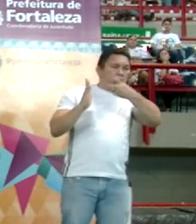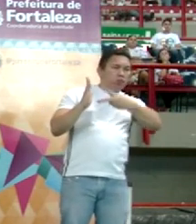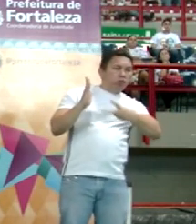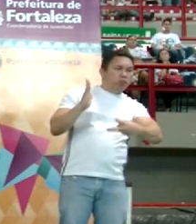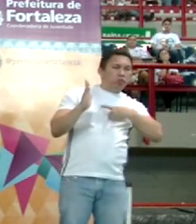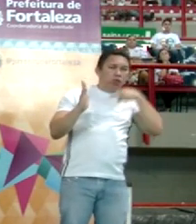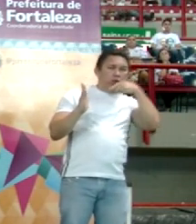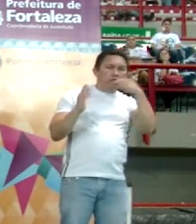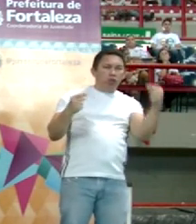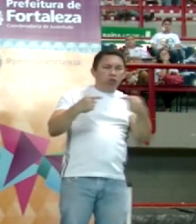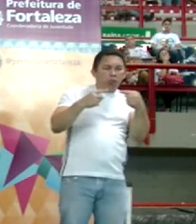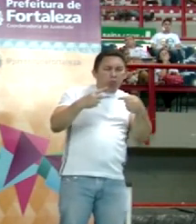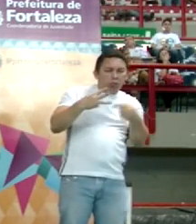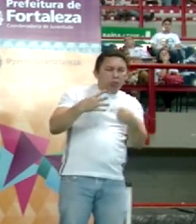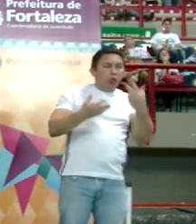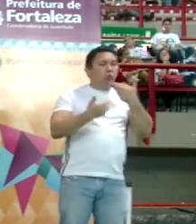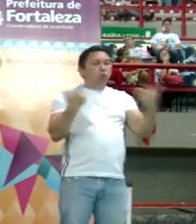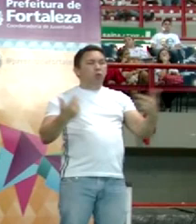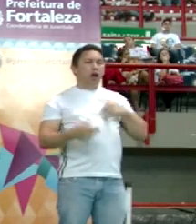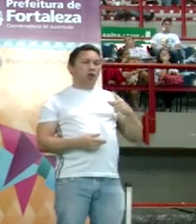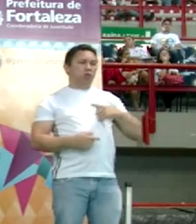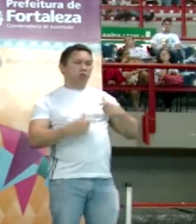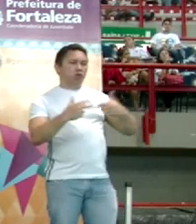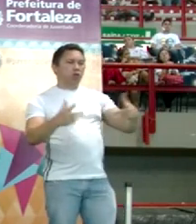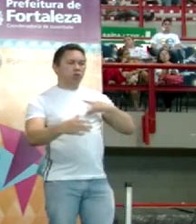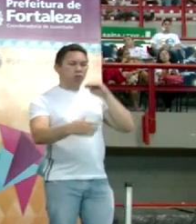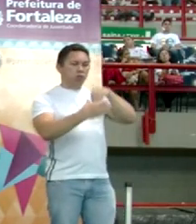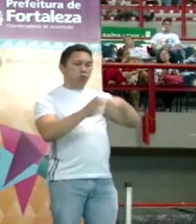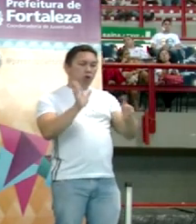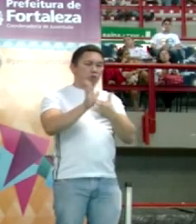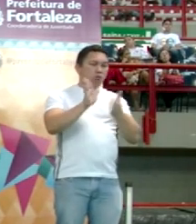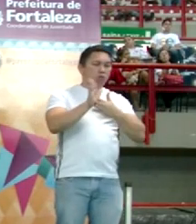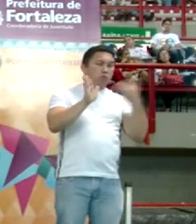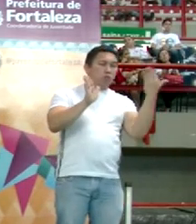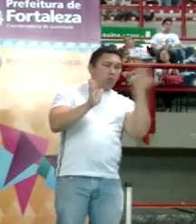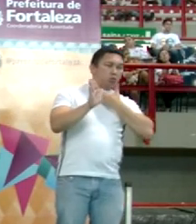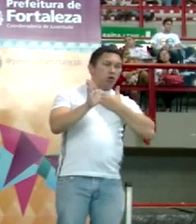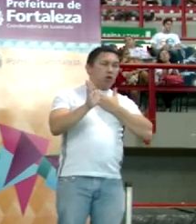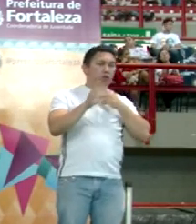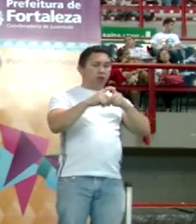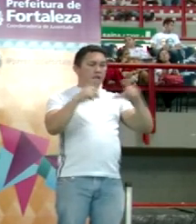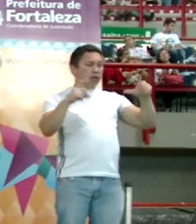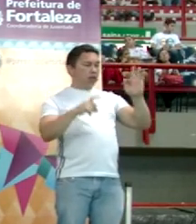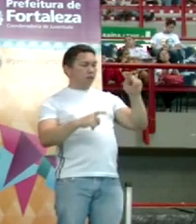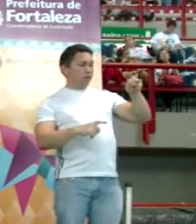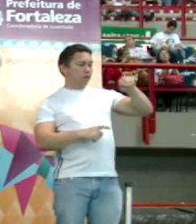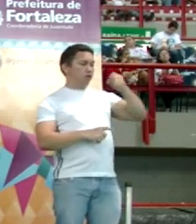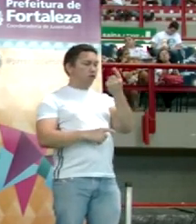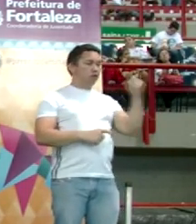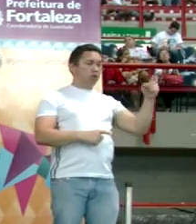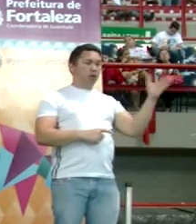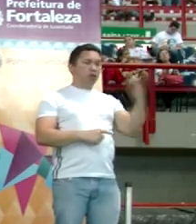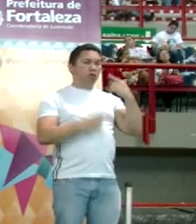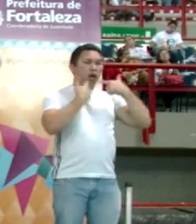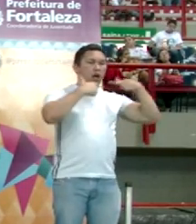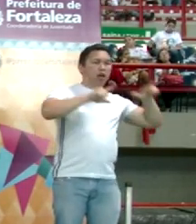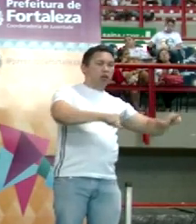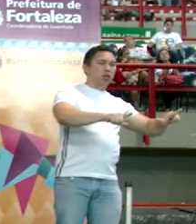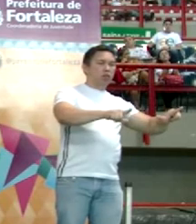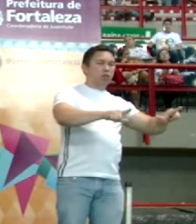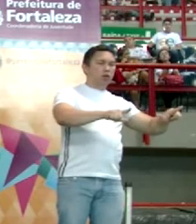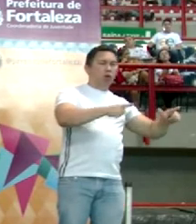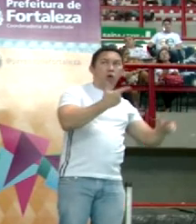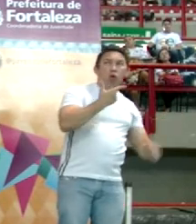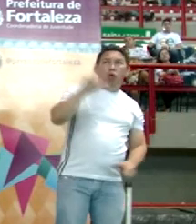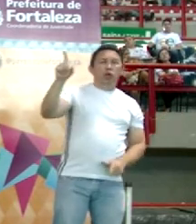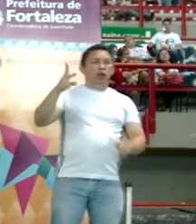elementos que você está analisando. Quais são os elementos que provam a presença dessa função da linguagem? Quais são os elementos que provam a presença